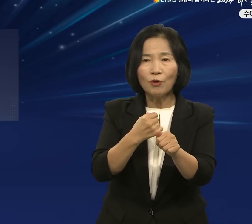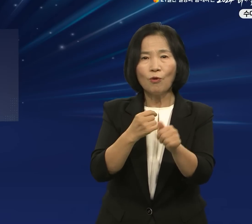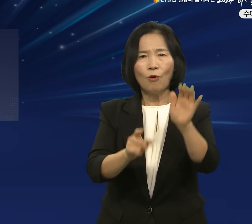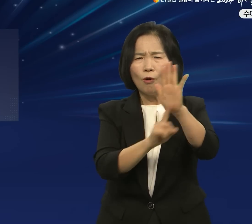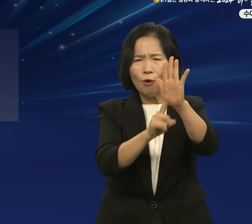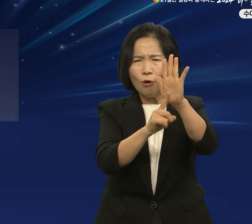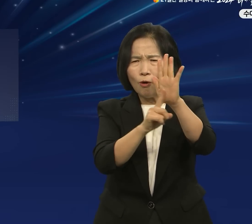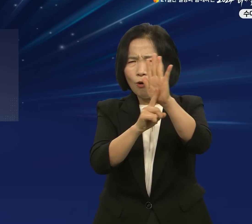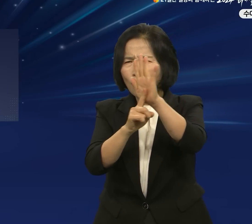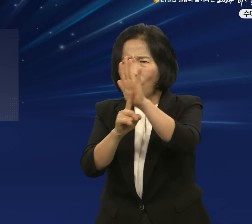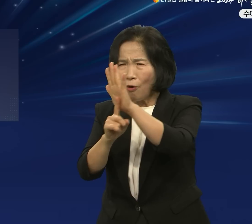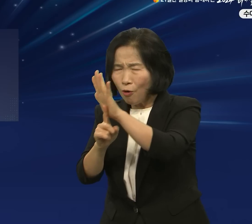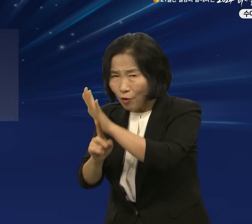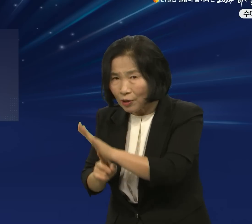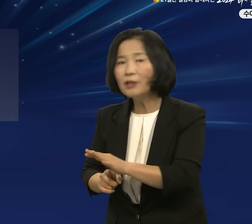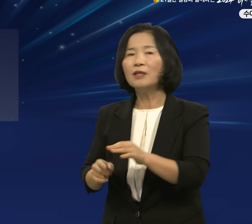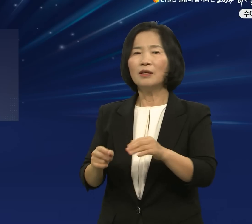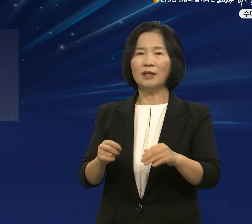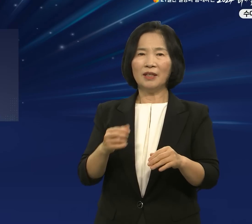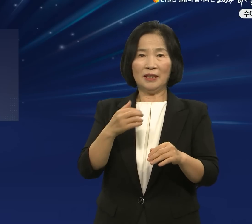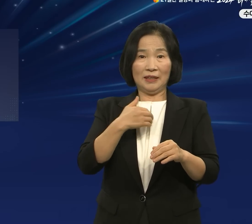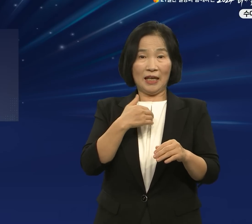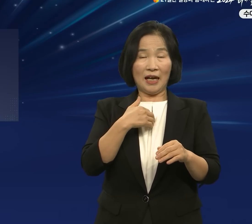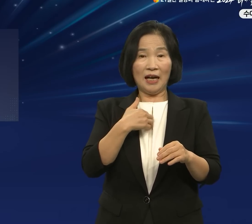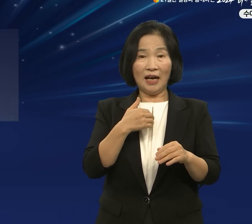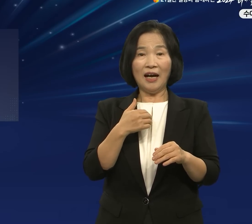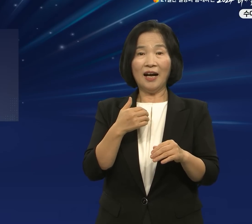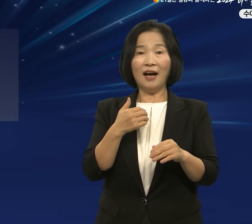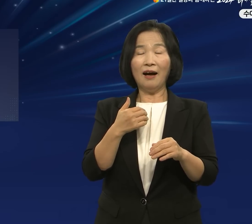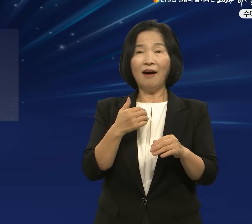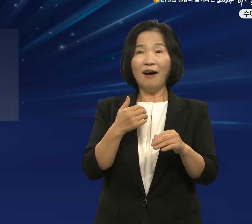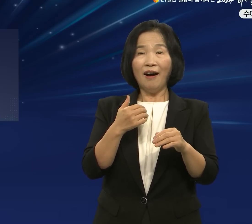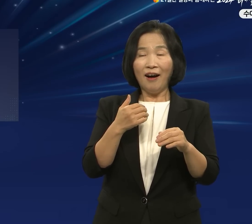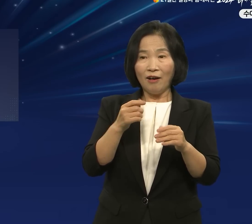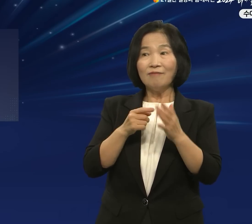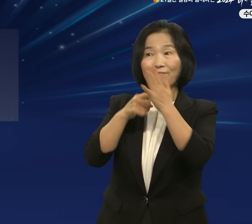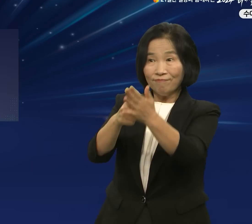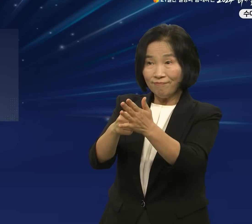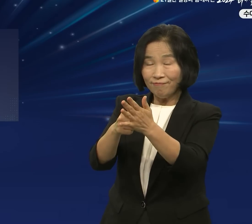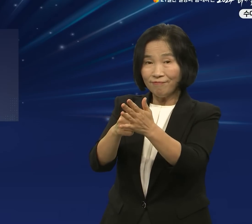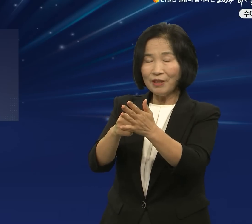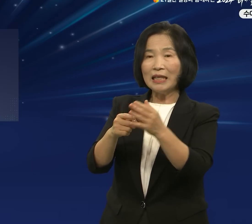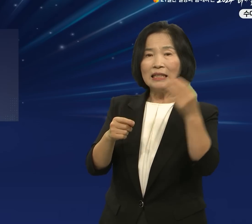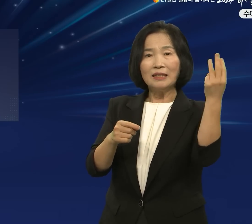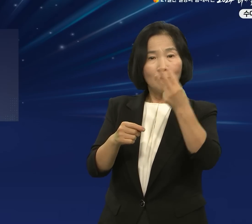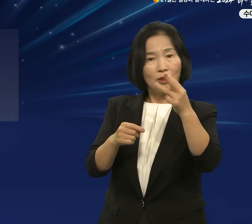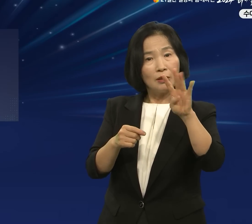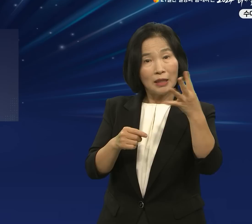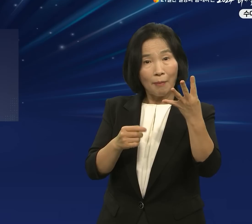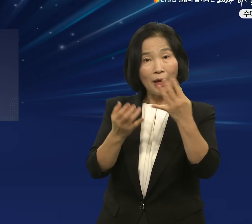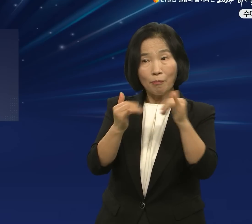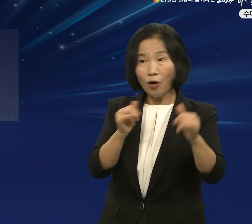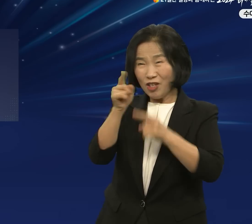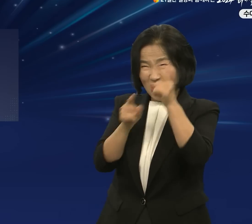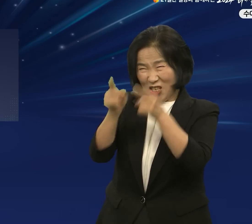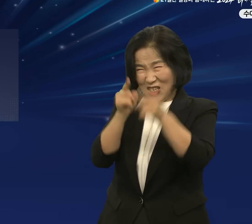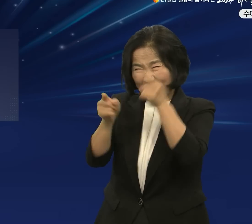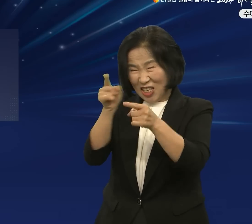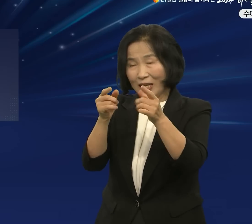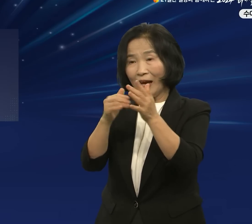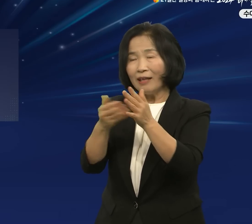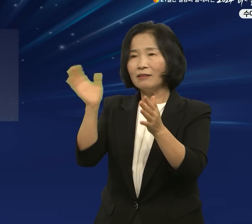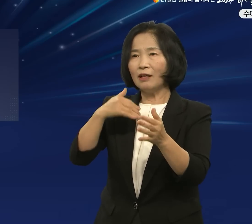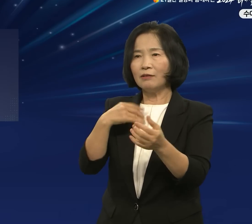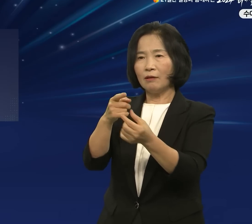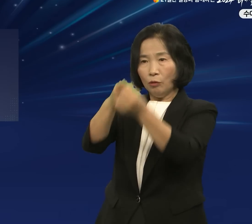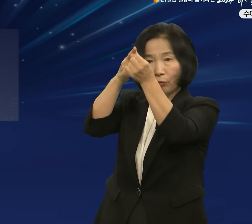3,400대 1회 경쟁을 뚫고 최종 지원 대상자로 선정이 되었습니다.